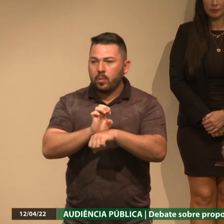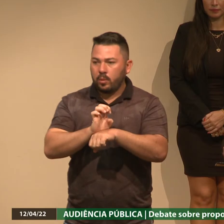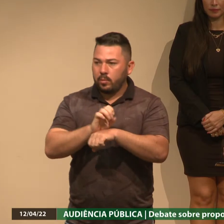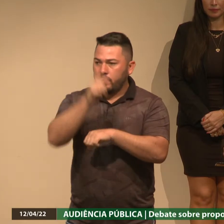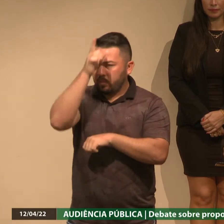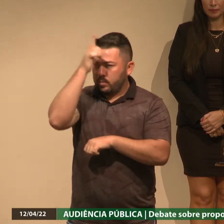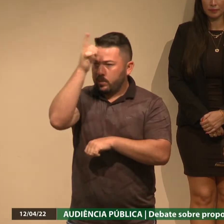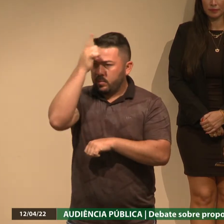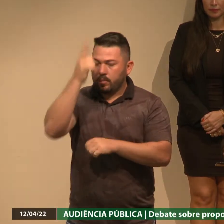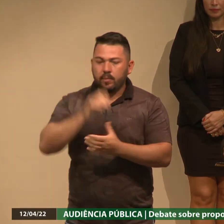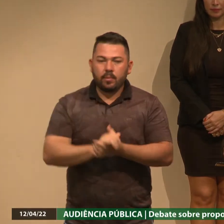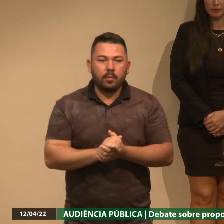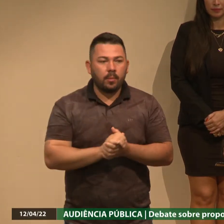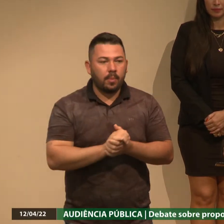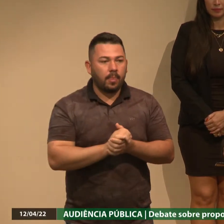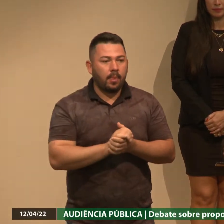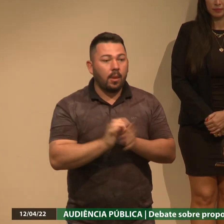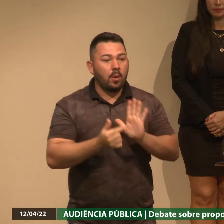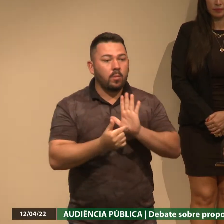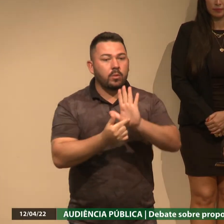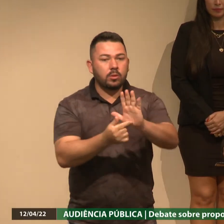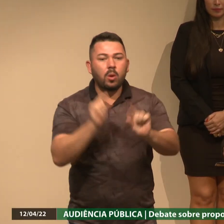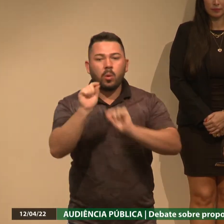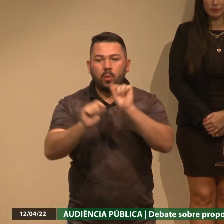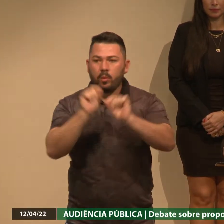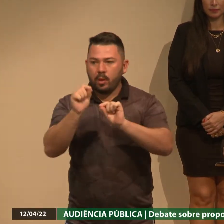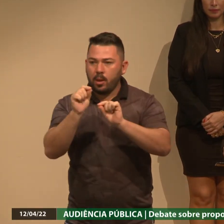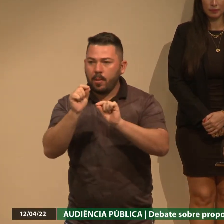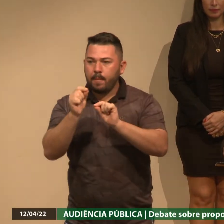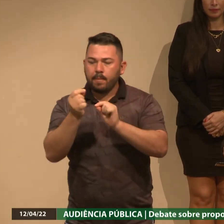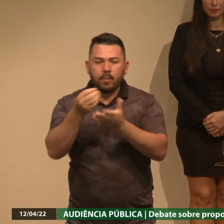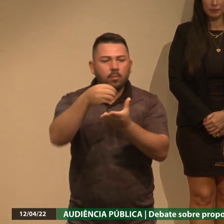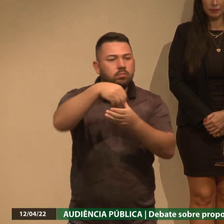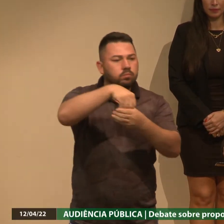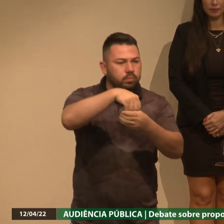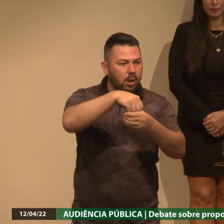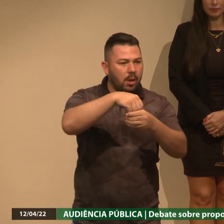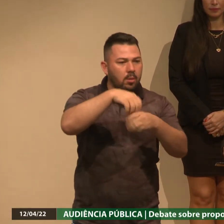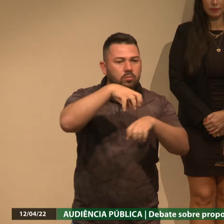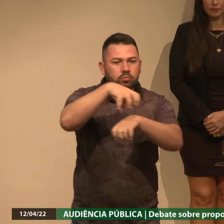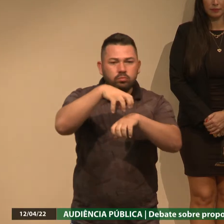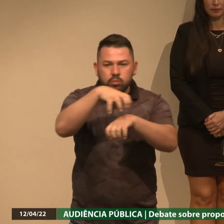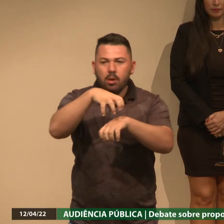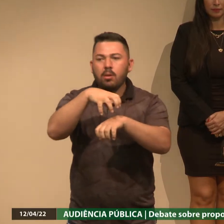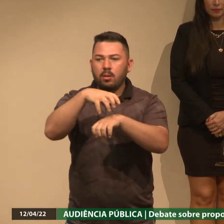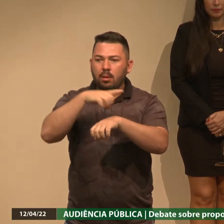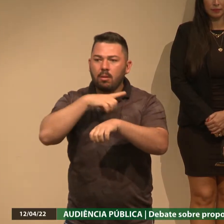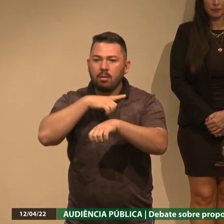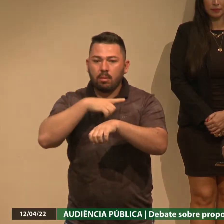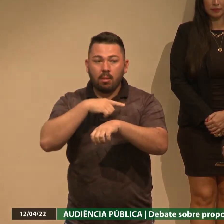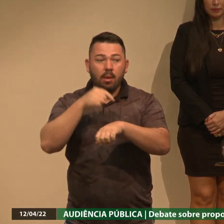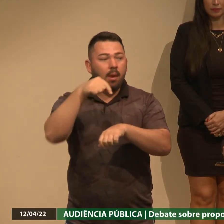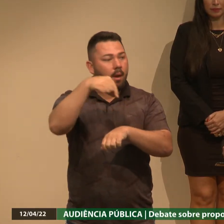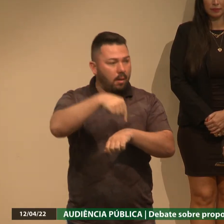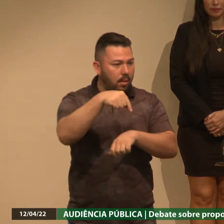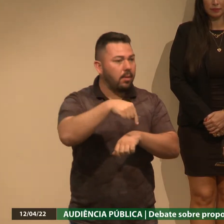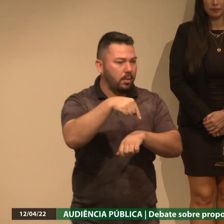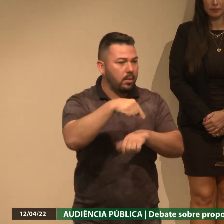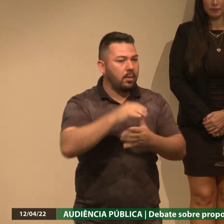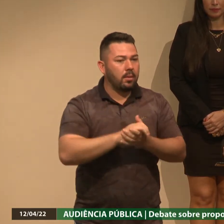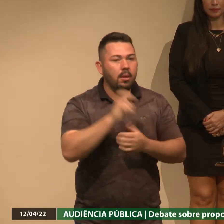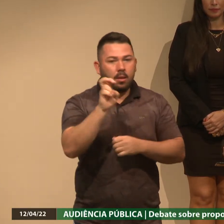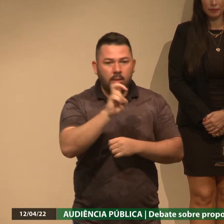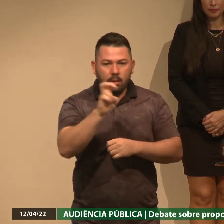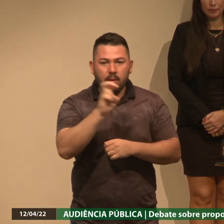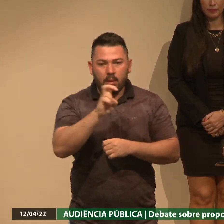Lima destaque-se que a maior concentração de entidades de tiro Desportivo ativas no país é na